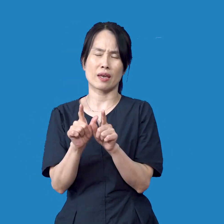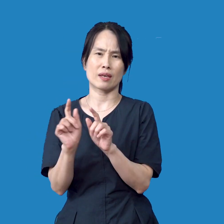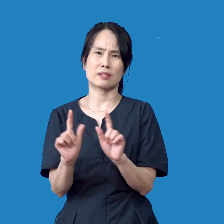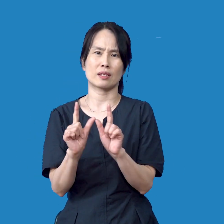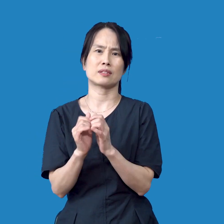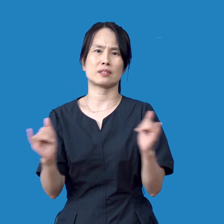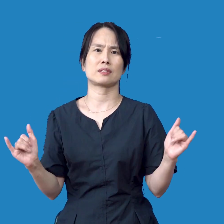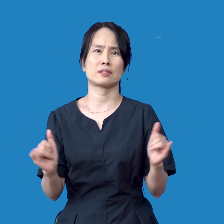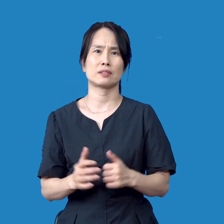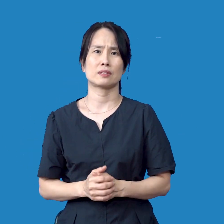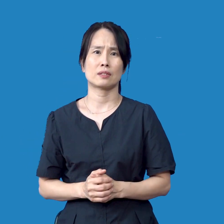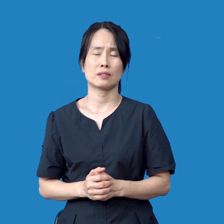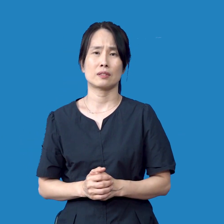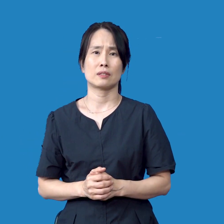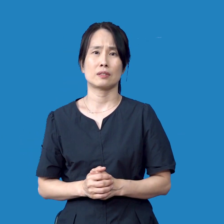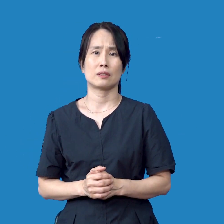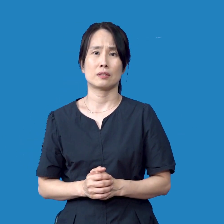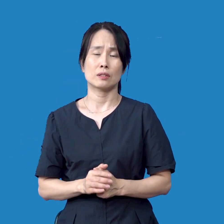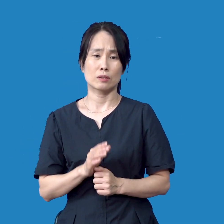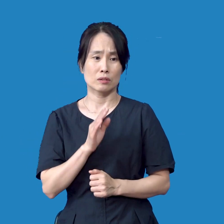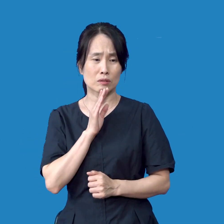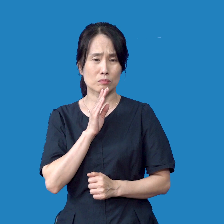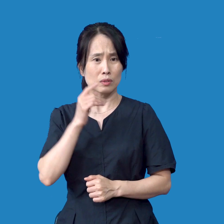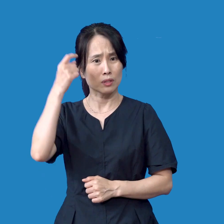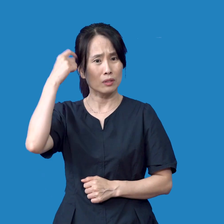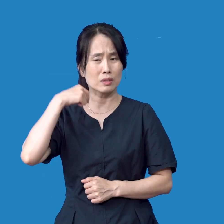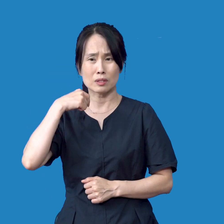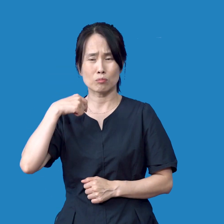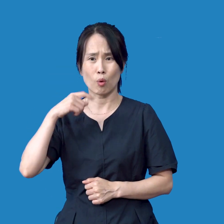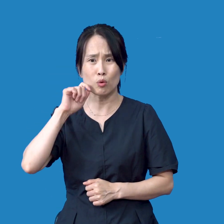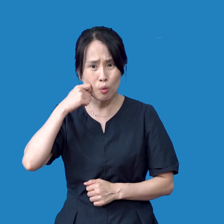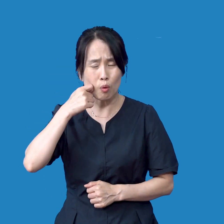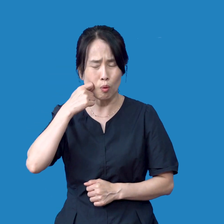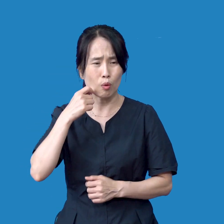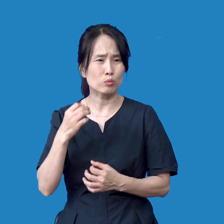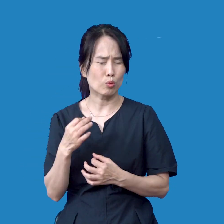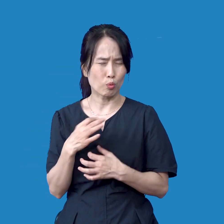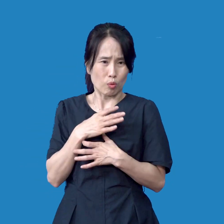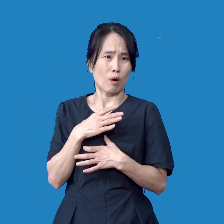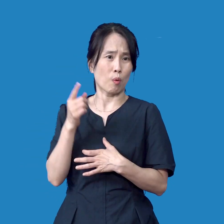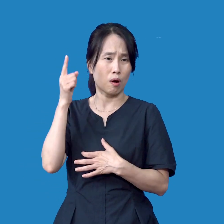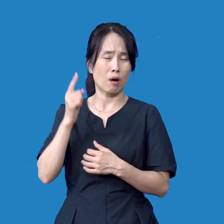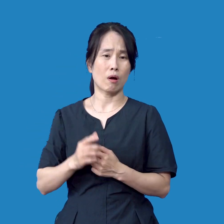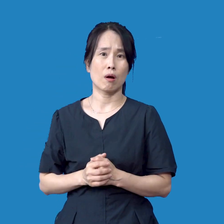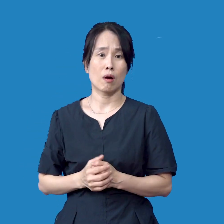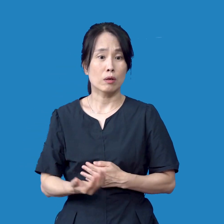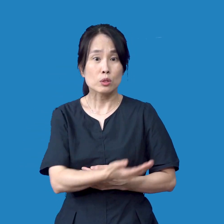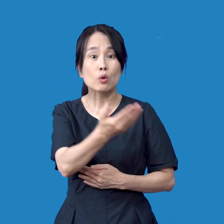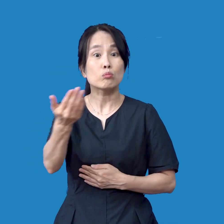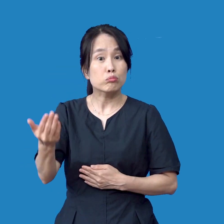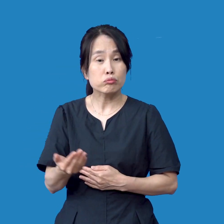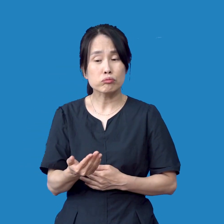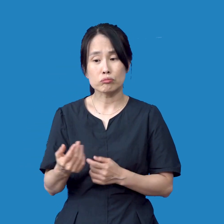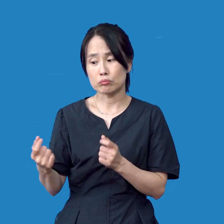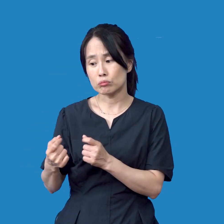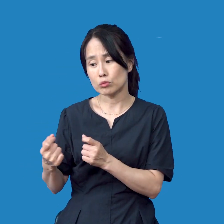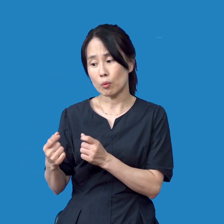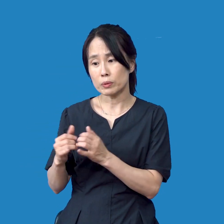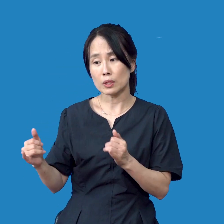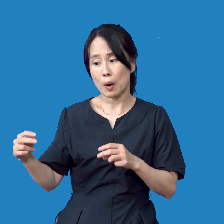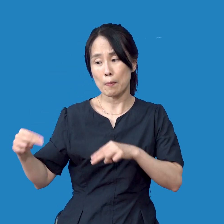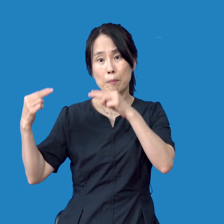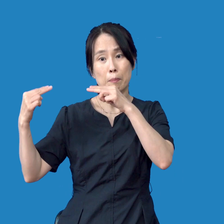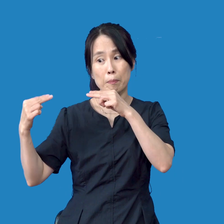사람들입니다. 그건 정말로 실감이 안 날 정도로 놀라운 것입니다. 여러분, 옆에 있는 사람을